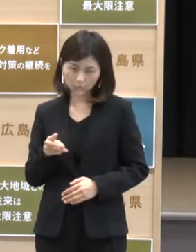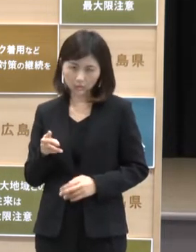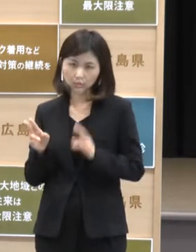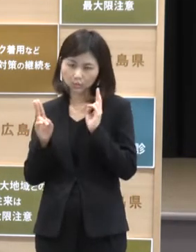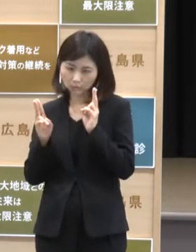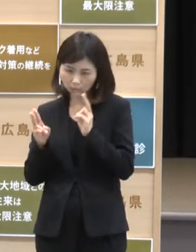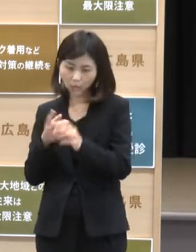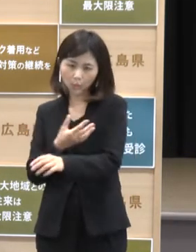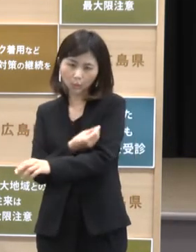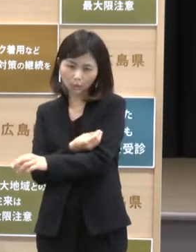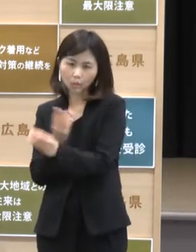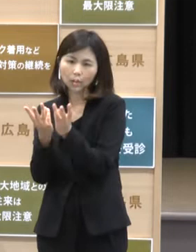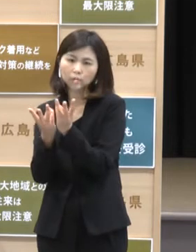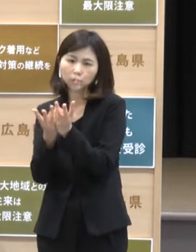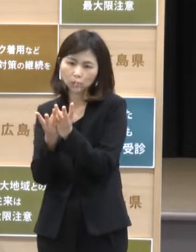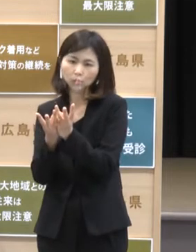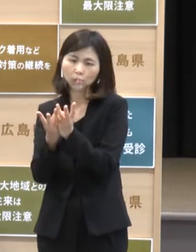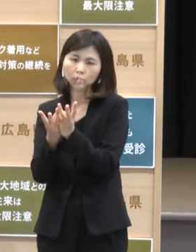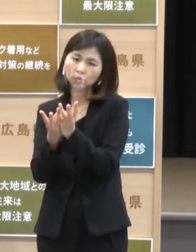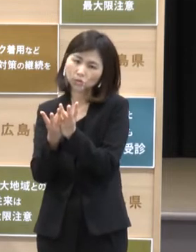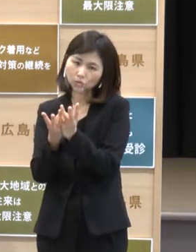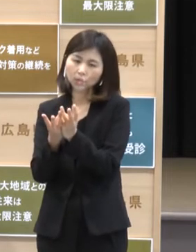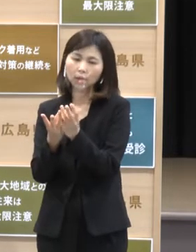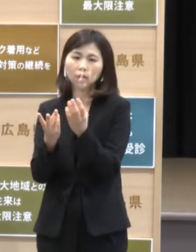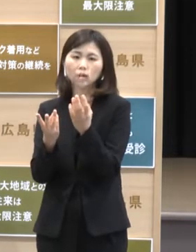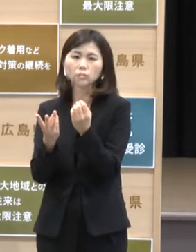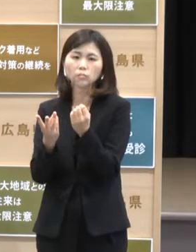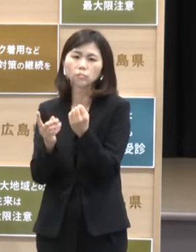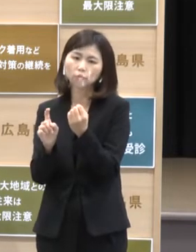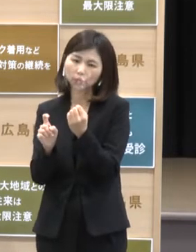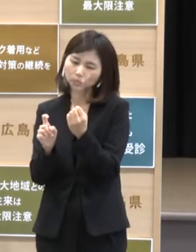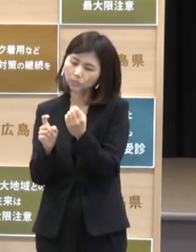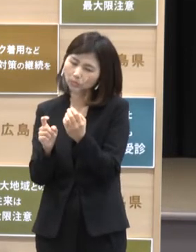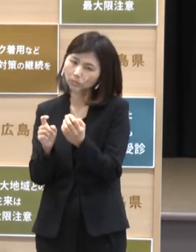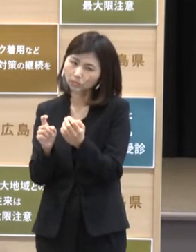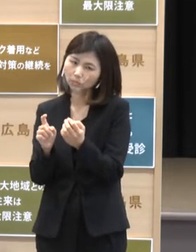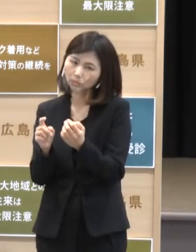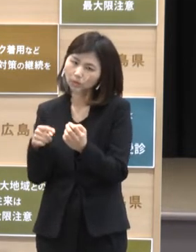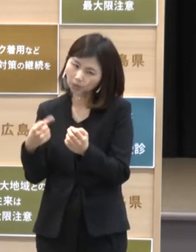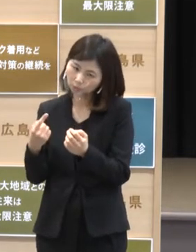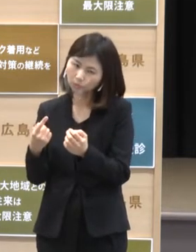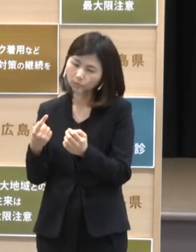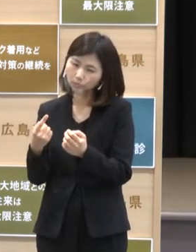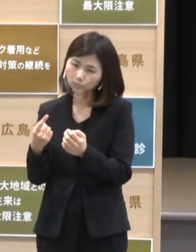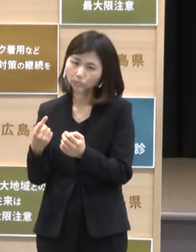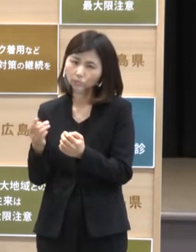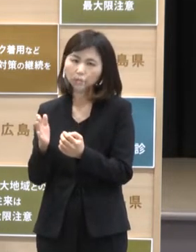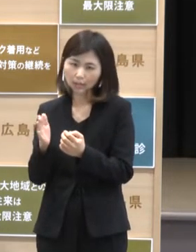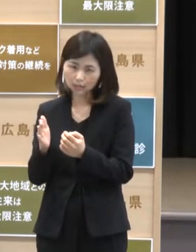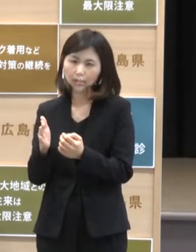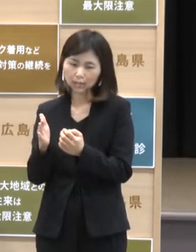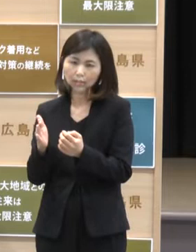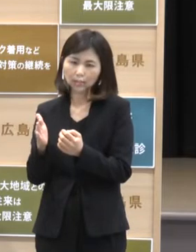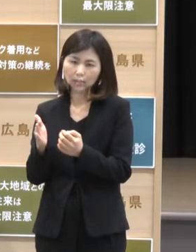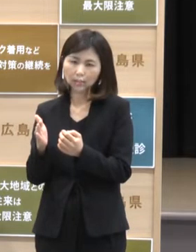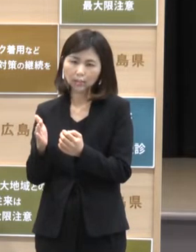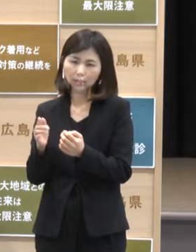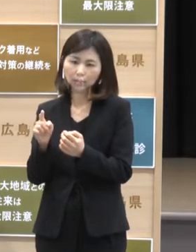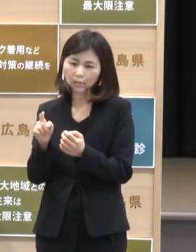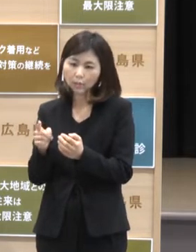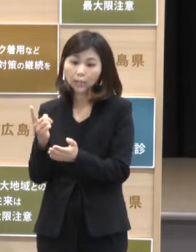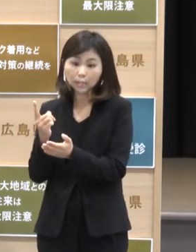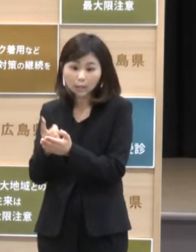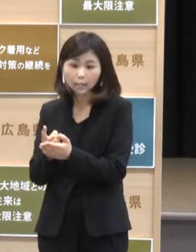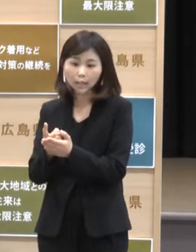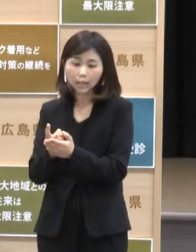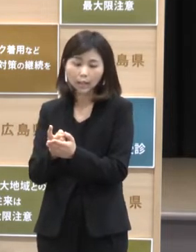あ、あの数十回分とか100回分とかそれぐらいのレベルなので、これをもってこう全体が大きく加速するということではないという